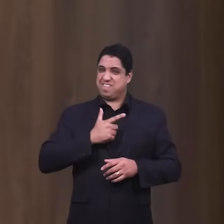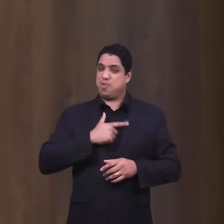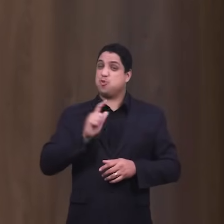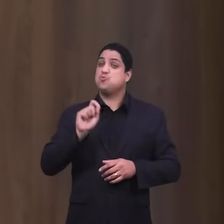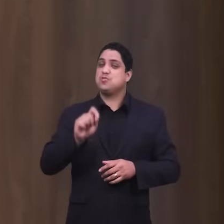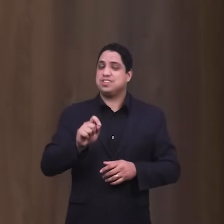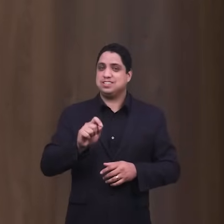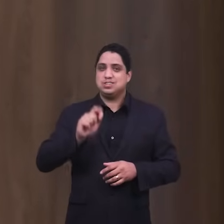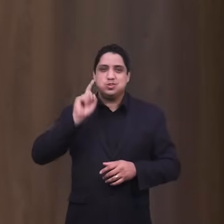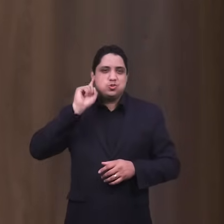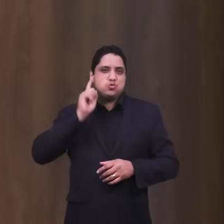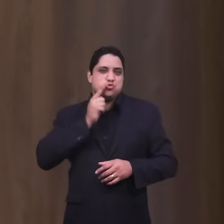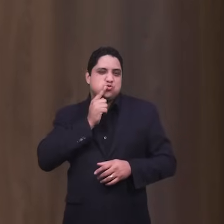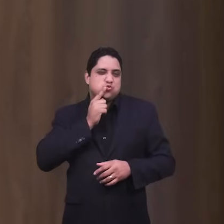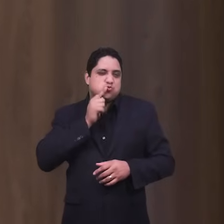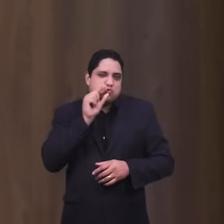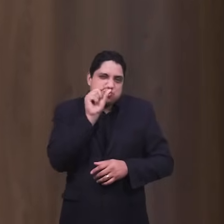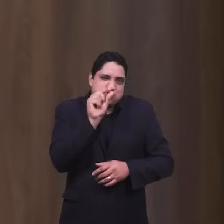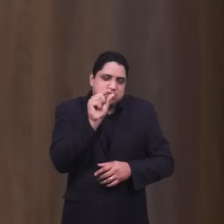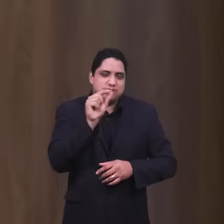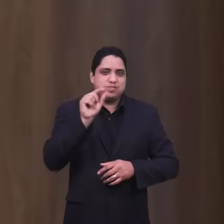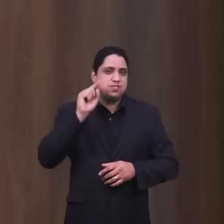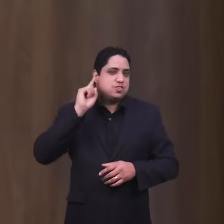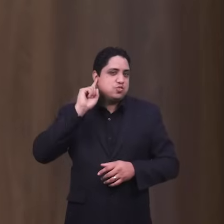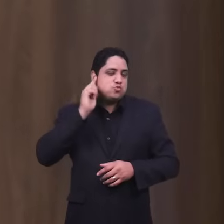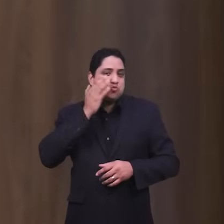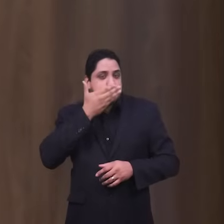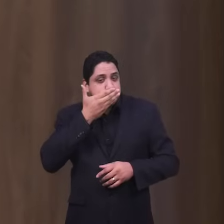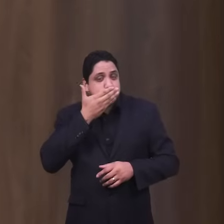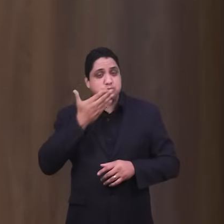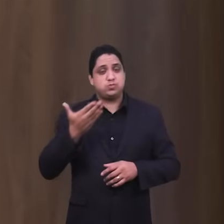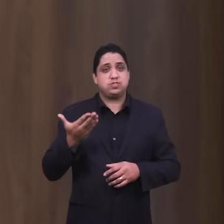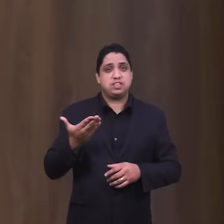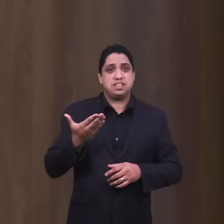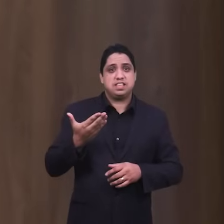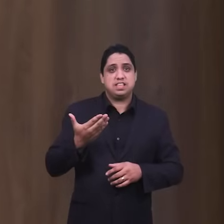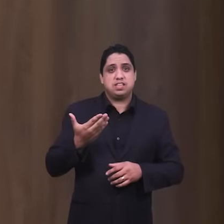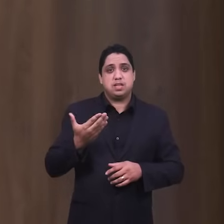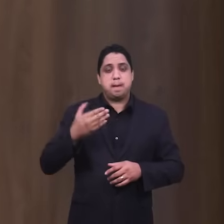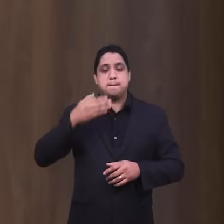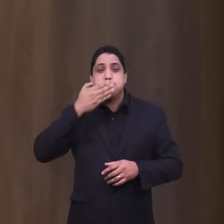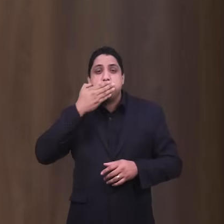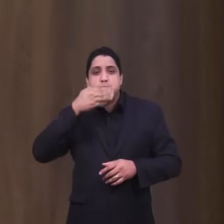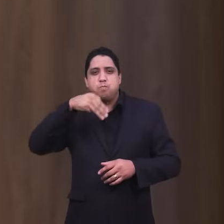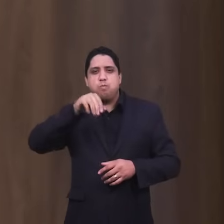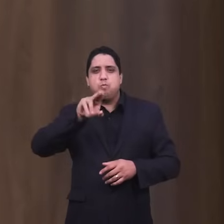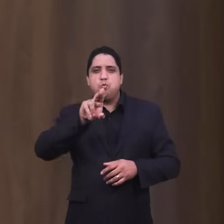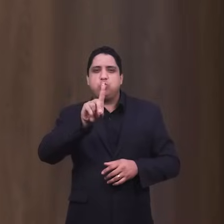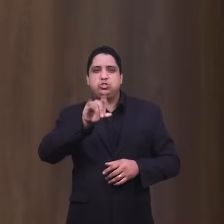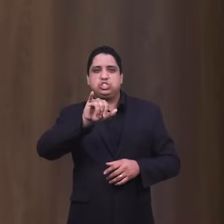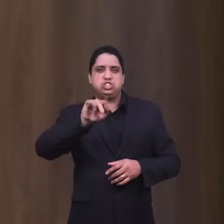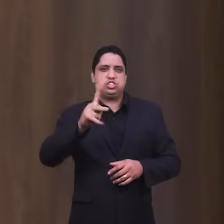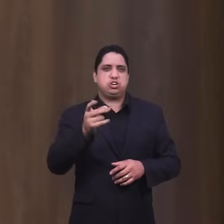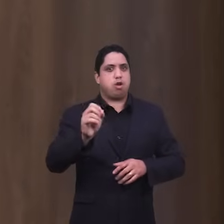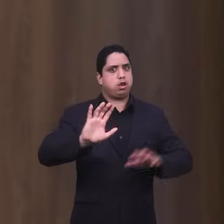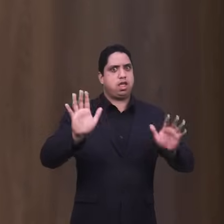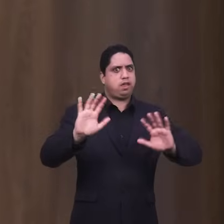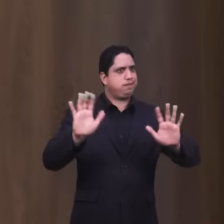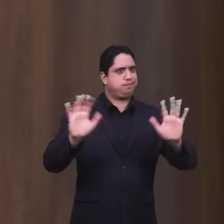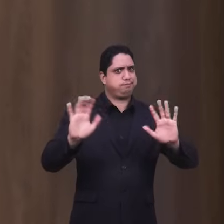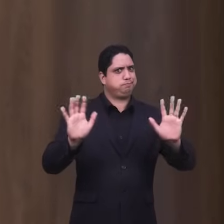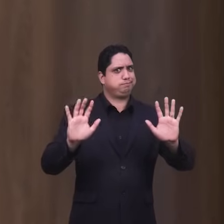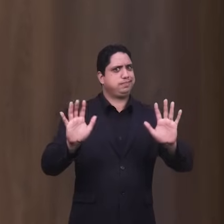fica feio é surdinho, surdo-mudo, aquele mudinho, Agora a